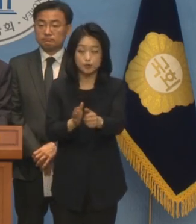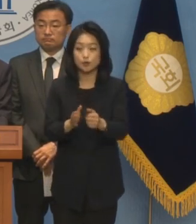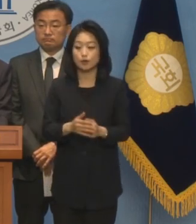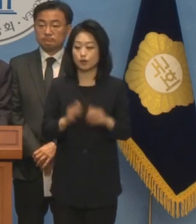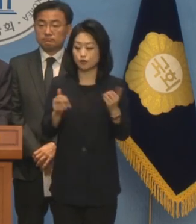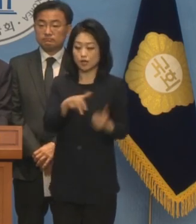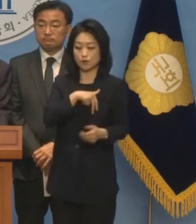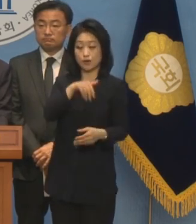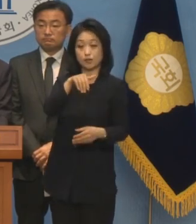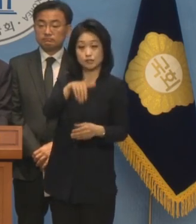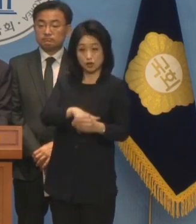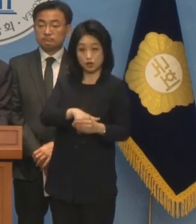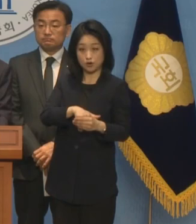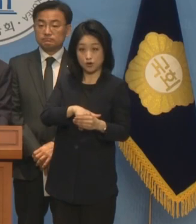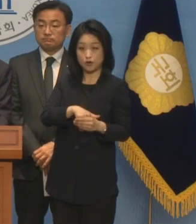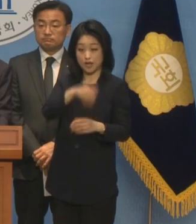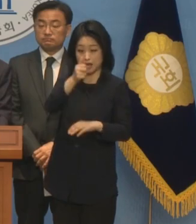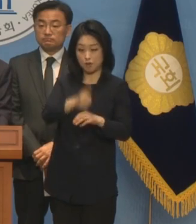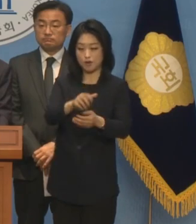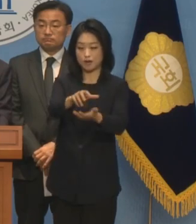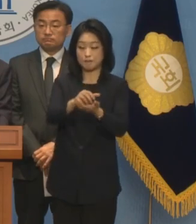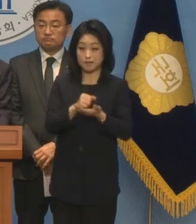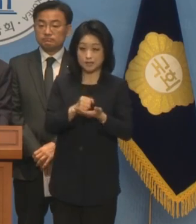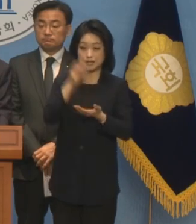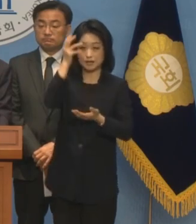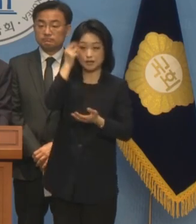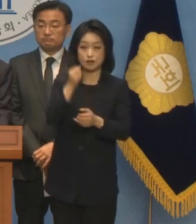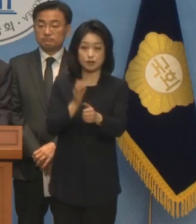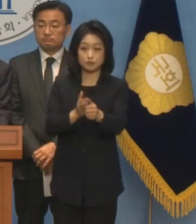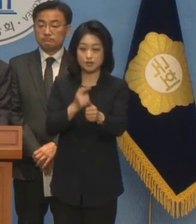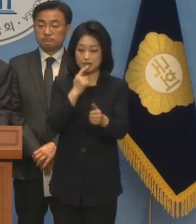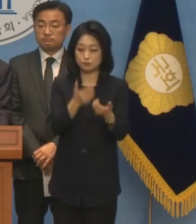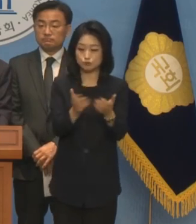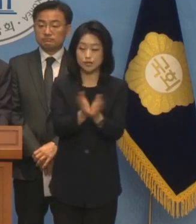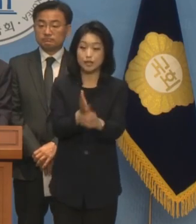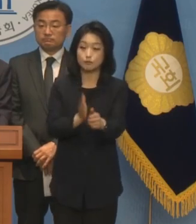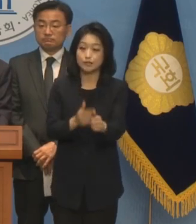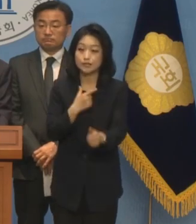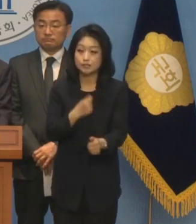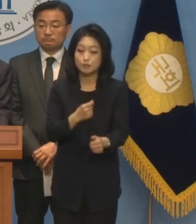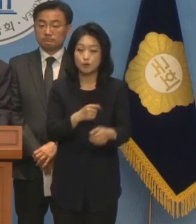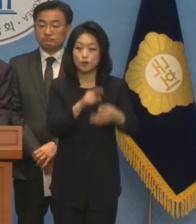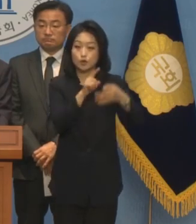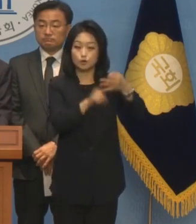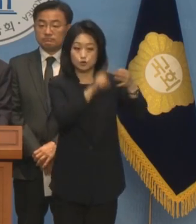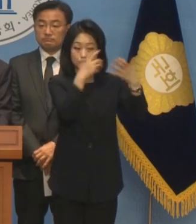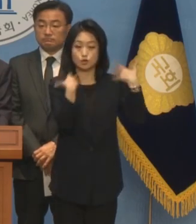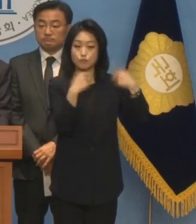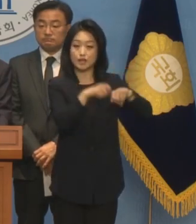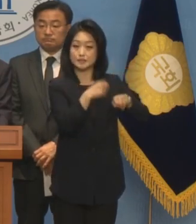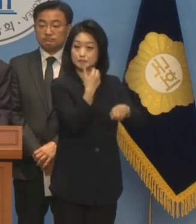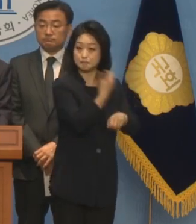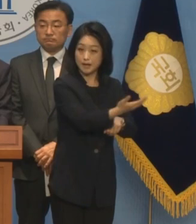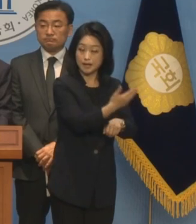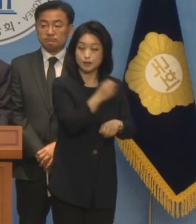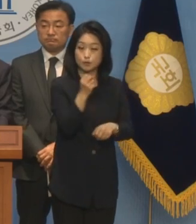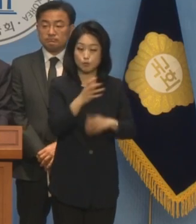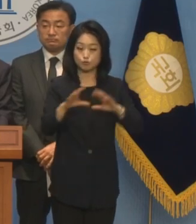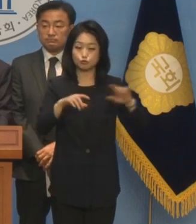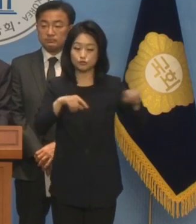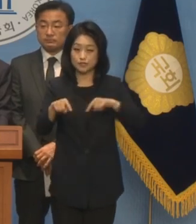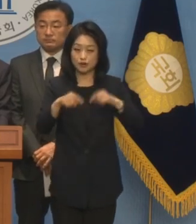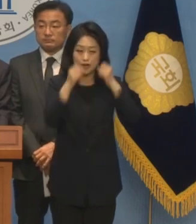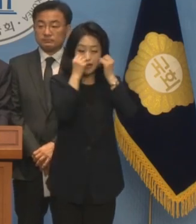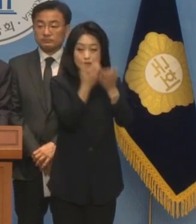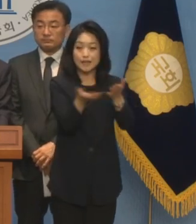받는 것임을 명심하십시오 도보로 민주당이 요청합니다 윤성열 정권 심판과 대대적인 국정기조